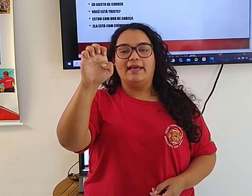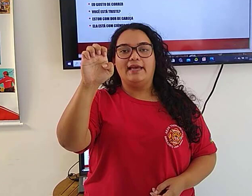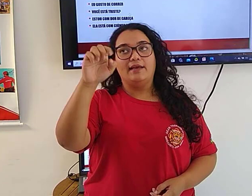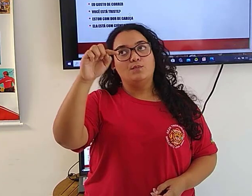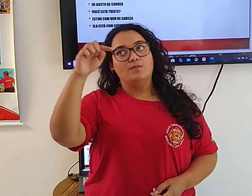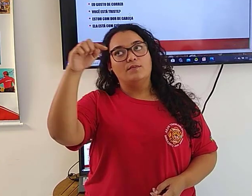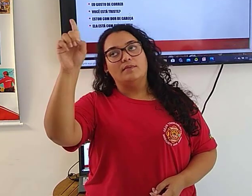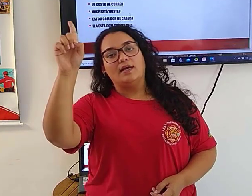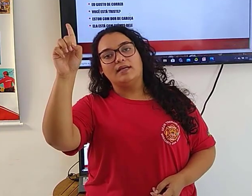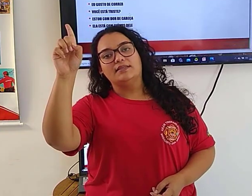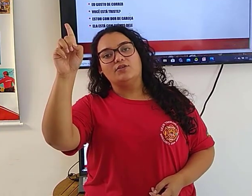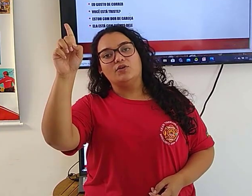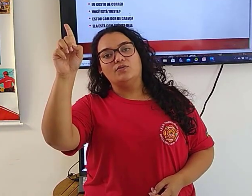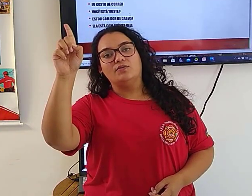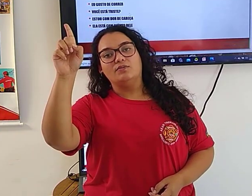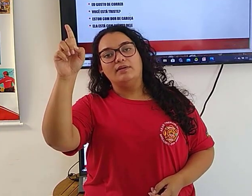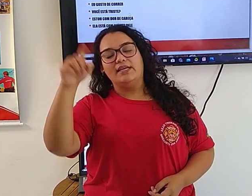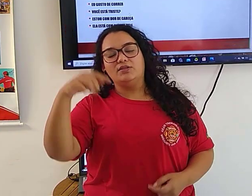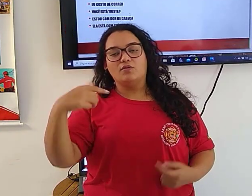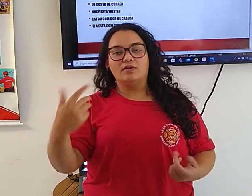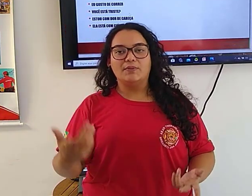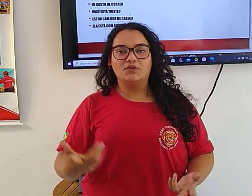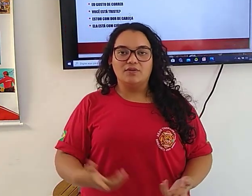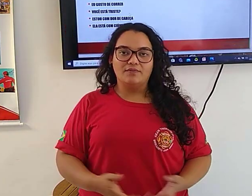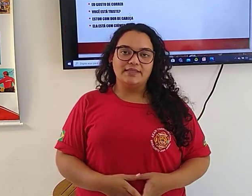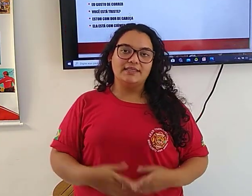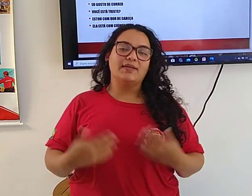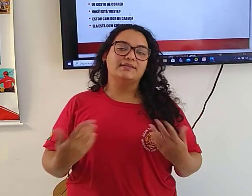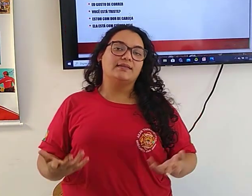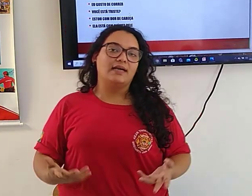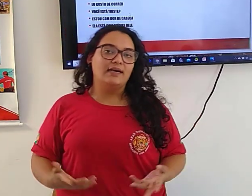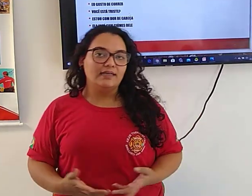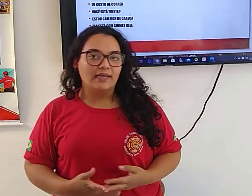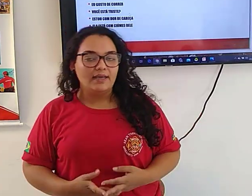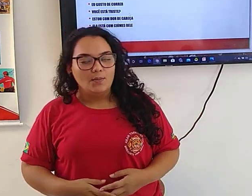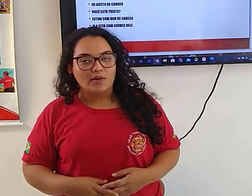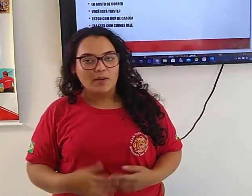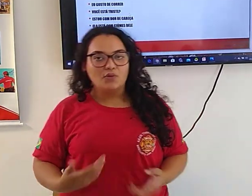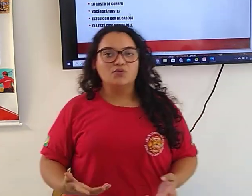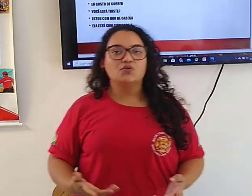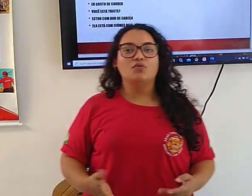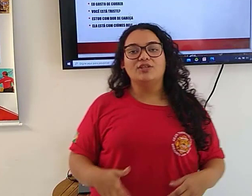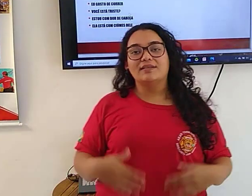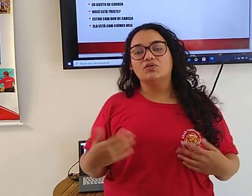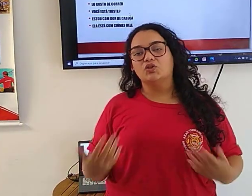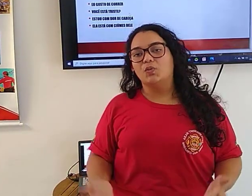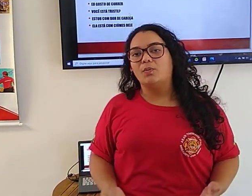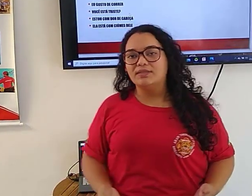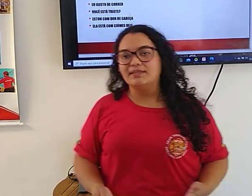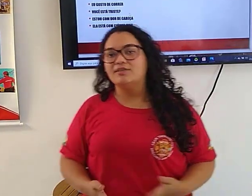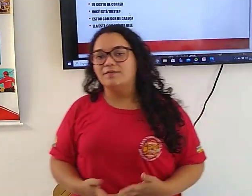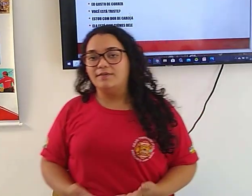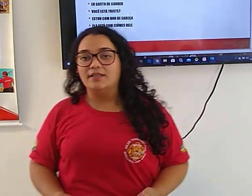J-O-S-E, acento agudo. Isso quando a pessoa vai se apresentar, né? Porque muitos surdos já têm os seus próprios sinais definidos.